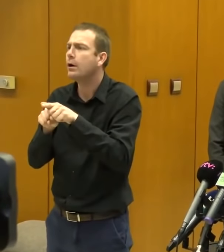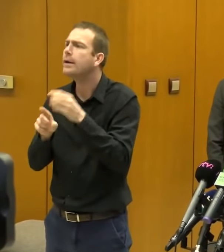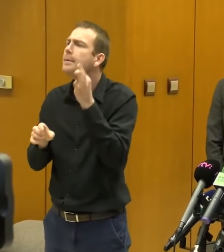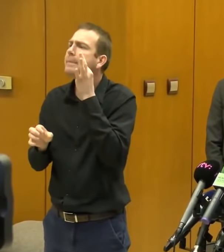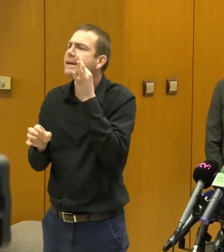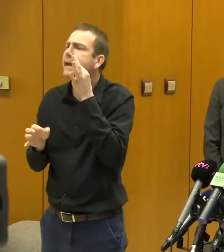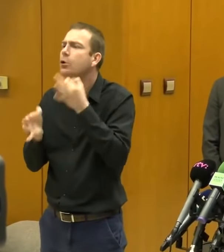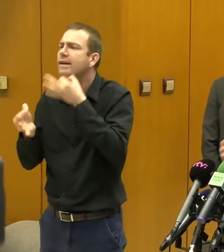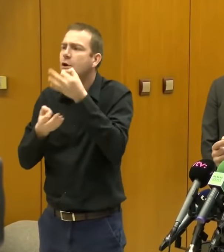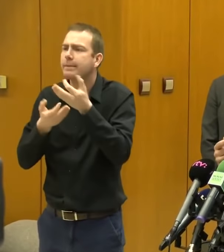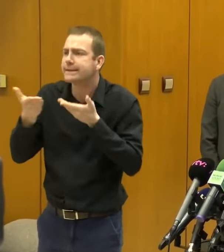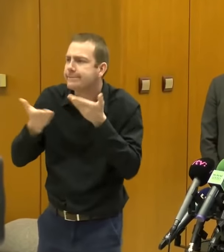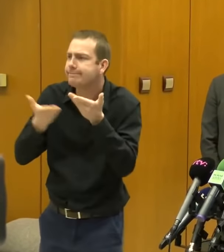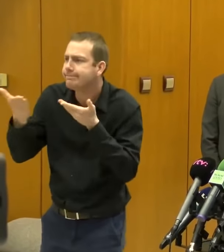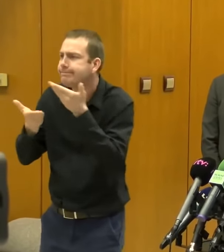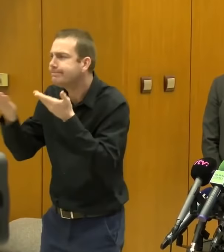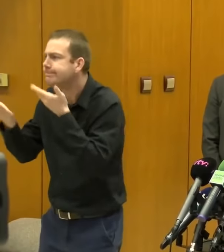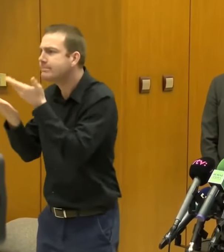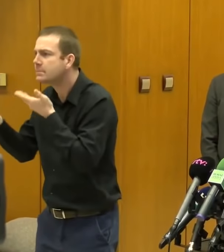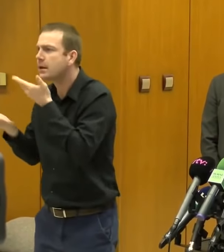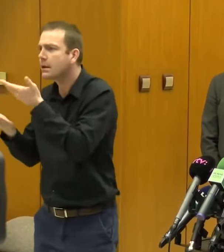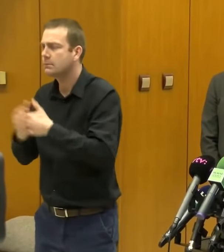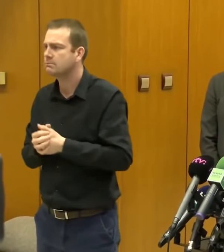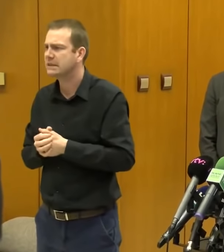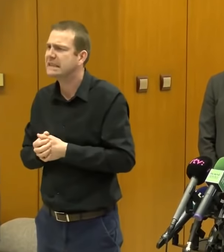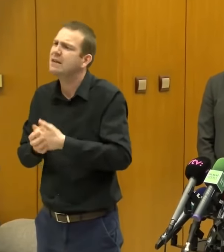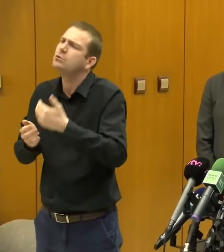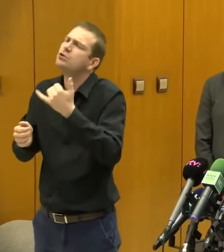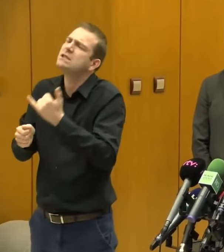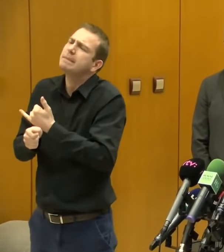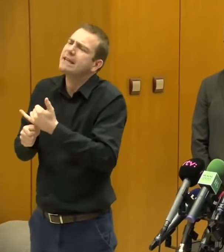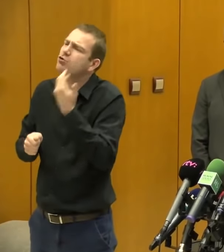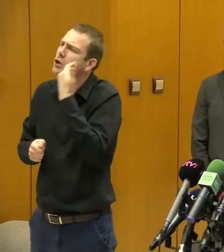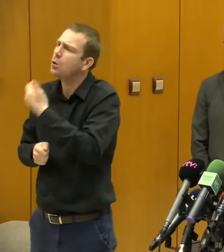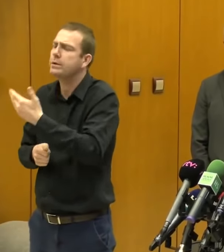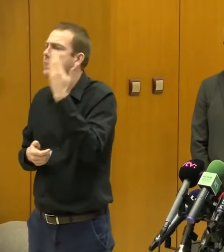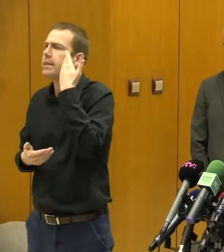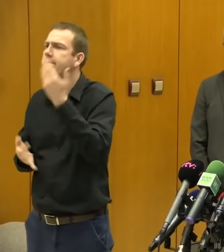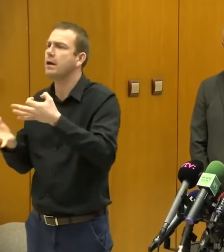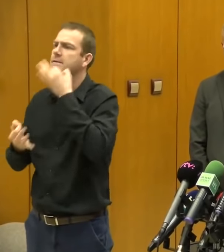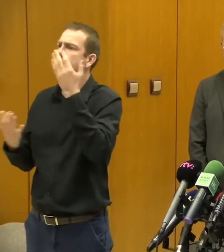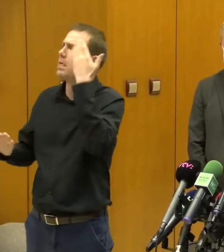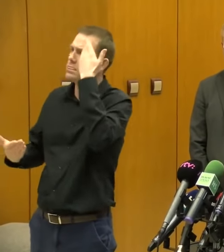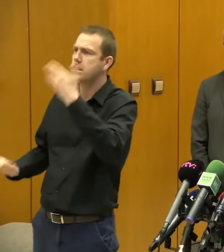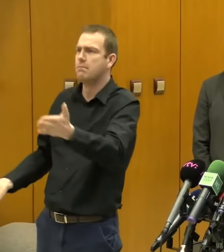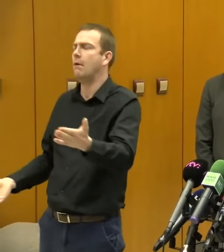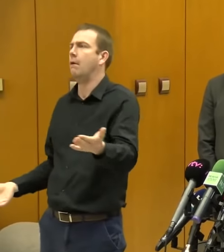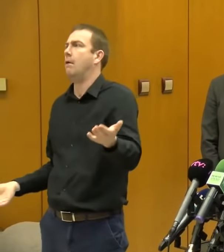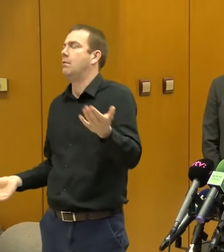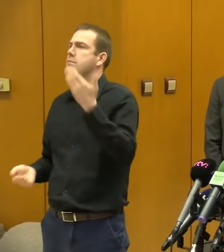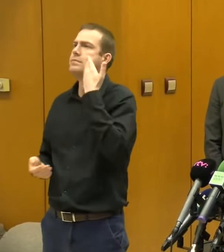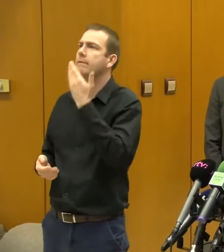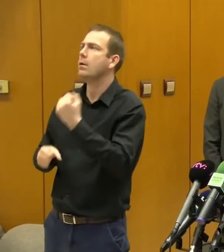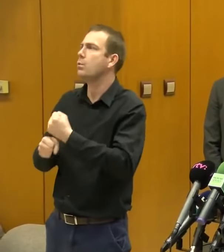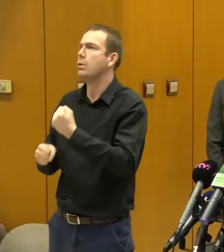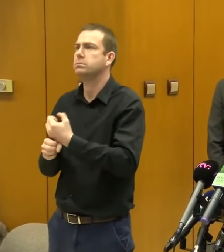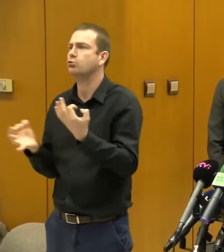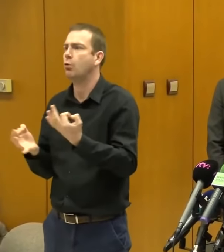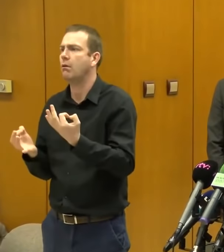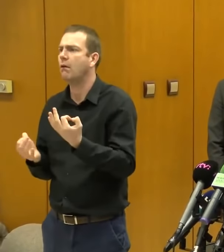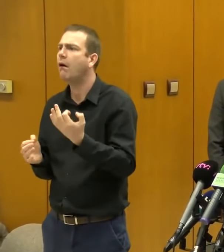žiadne šumy, na čo následne zbytočne doplácajú ľudia tým, že je ohrozené ich zdravie a prípadne život, lebo vieme, že